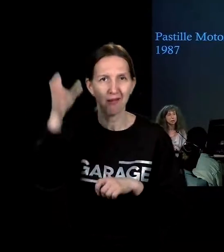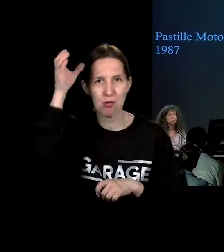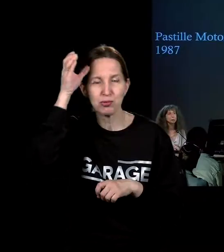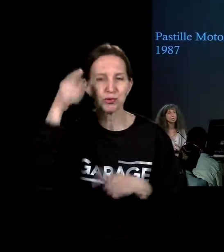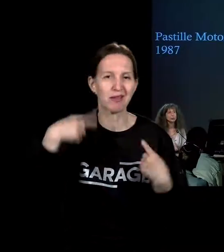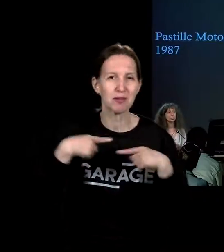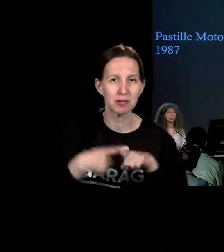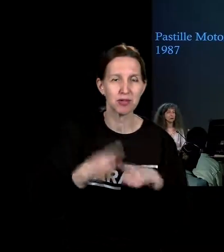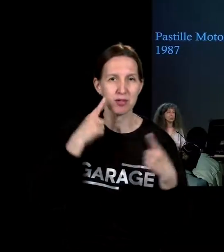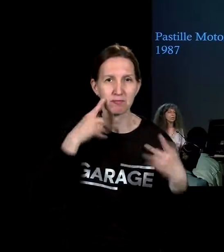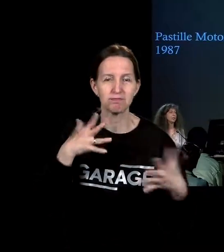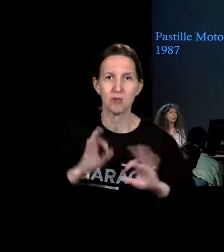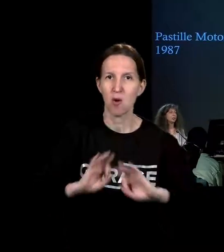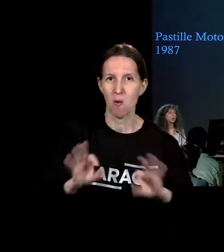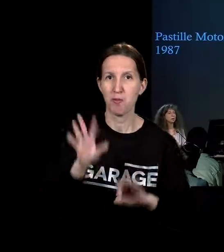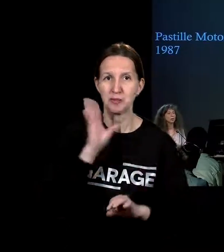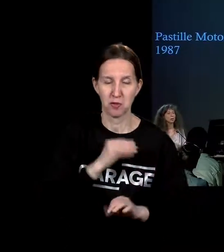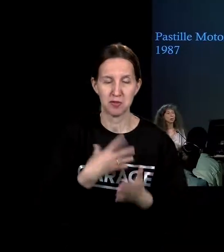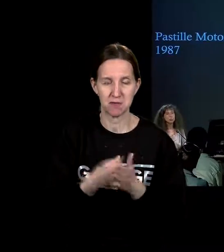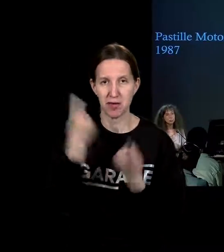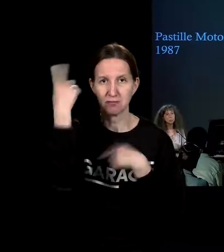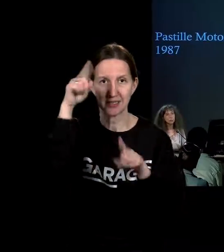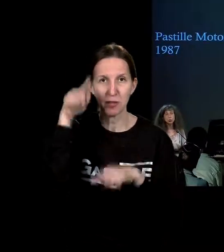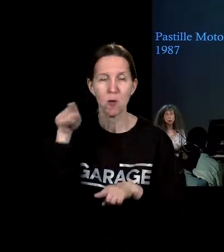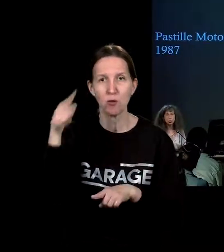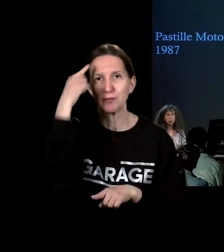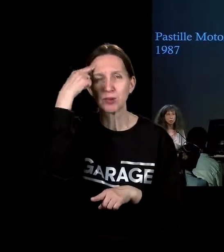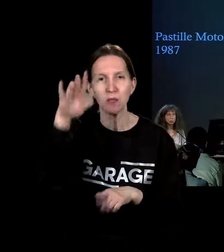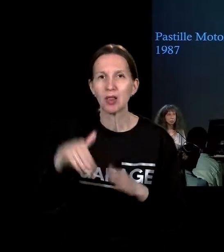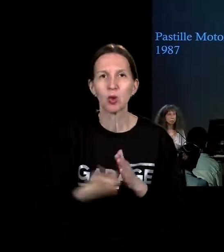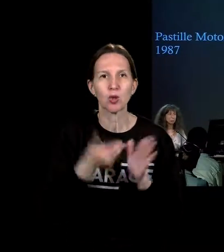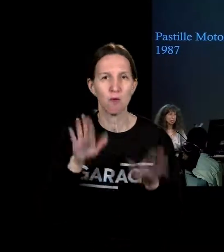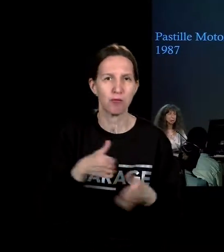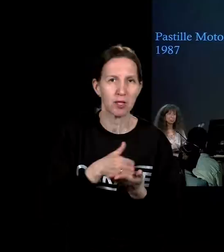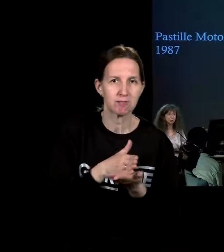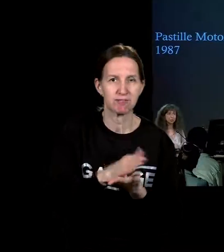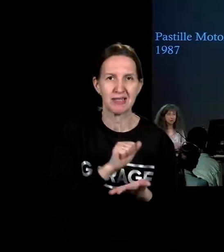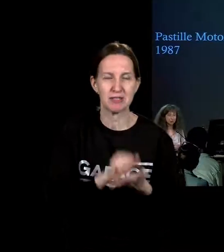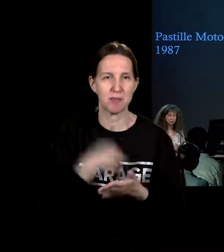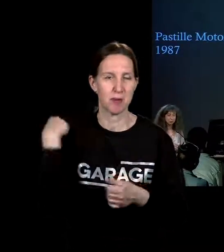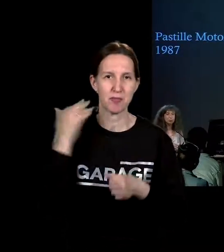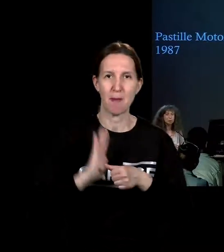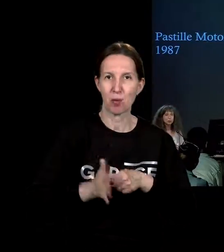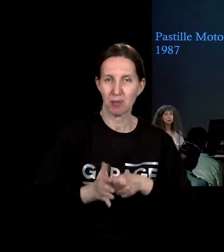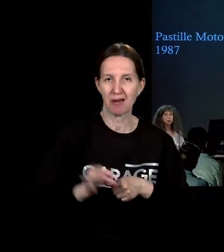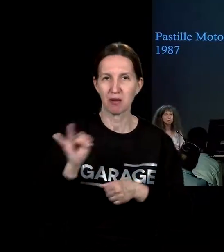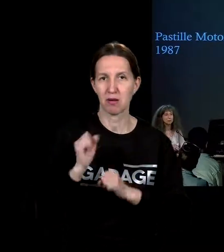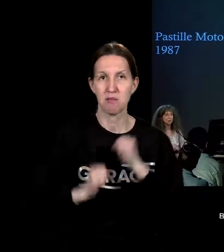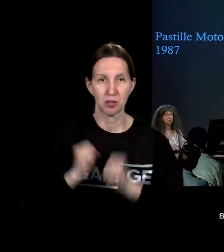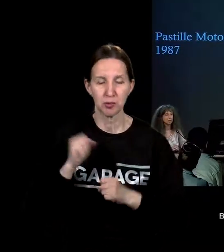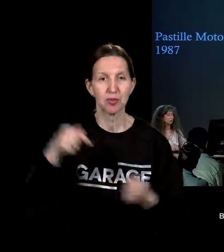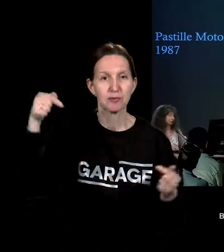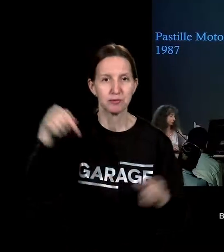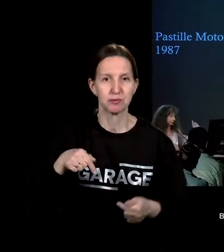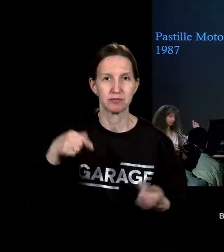технически обосновывает свои изобретения. Он изобретает новый тип мотора, который может быть, новый тип пропеллера, который должен быть использован в